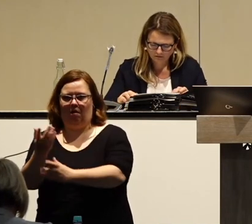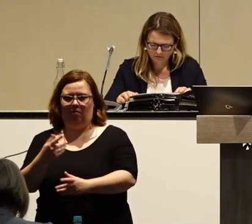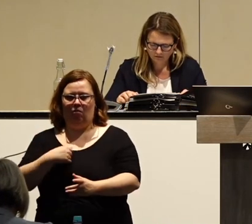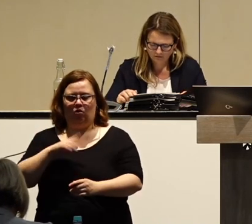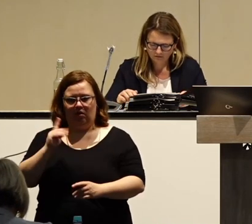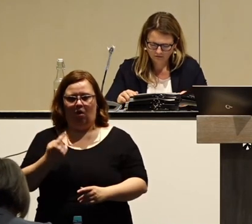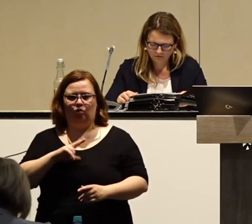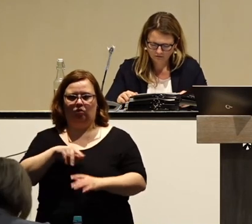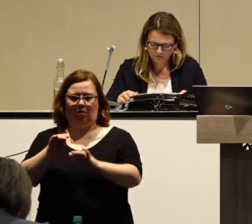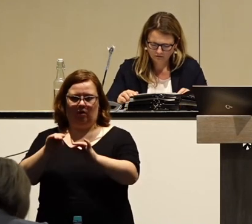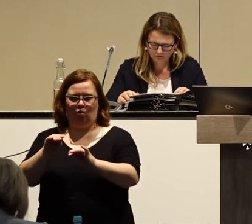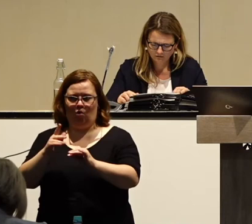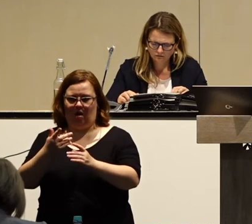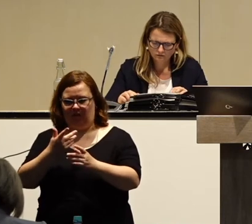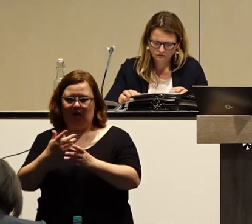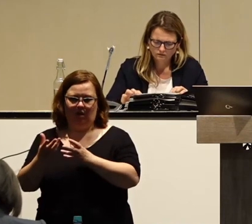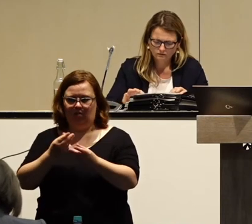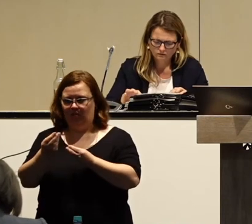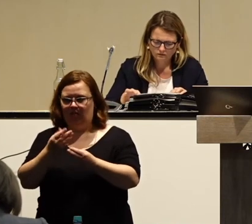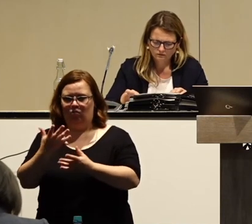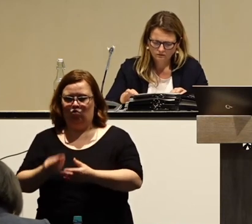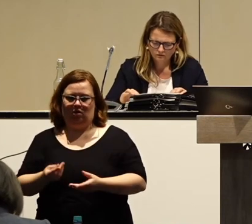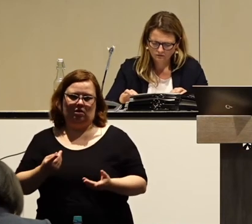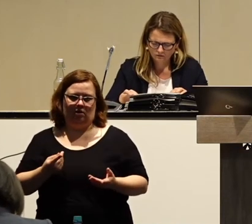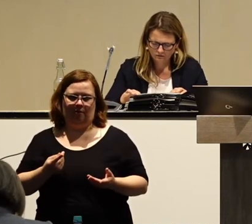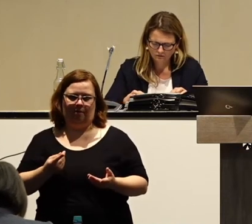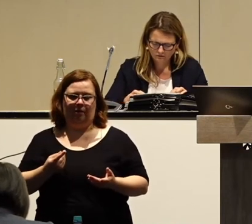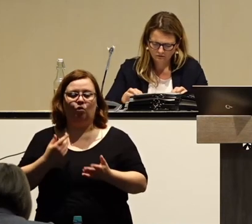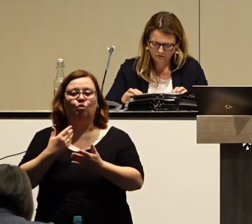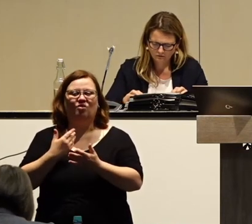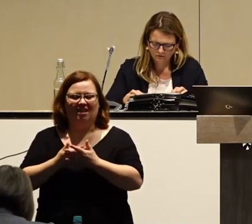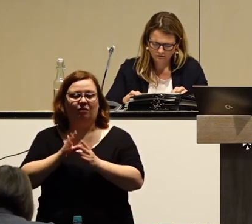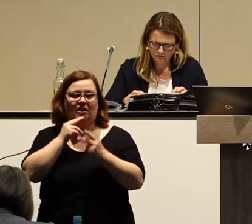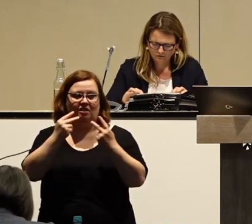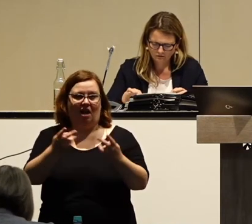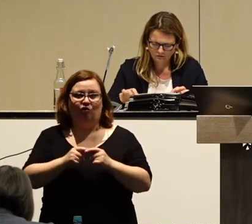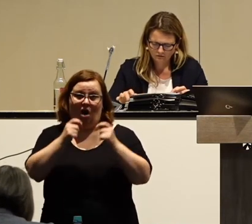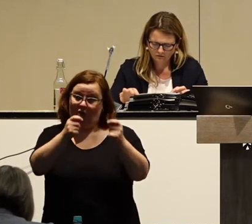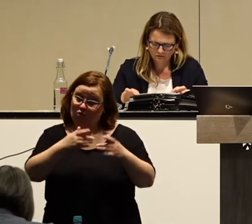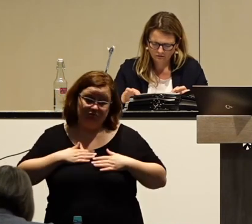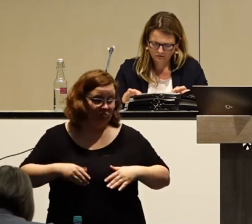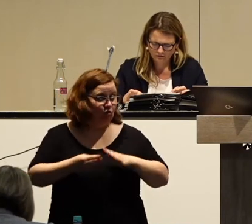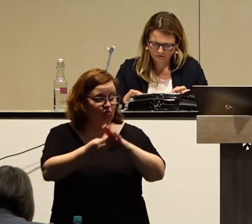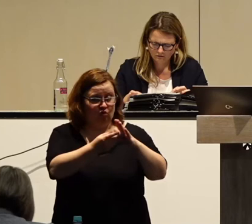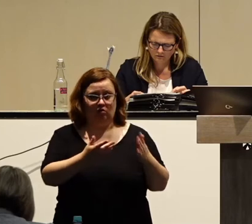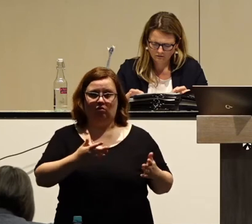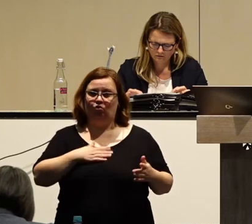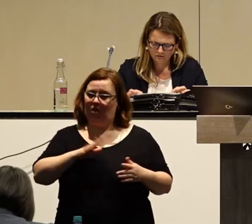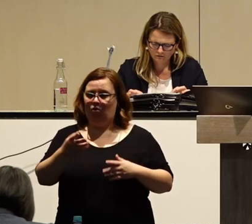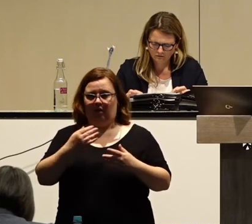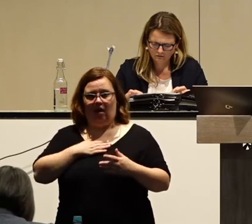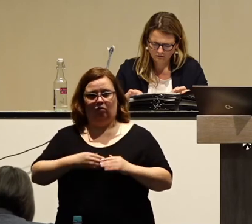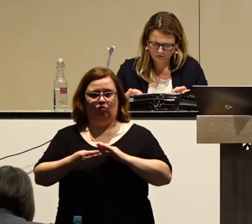von den Sozialpädagoginnen und Sozialpädagogen aufgefasst werden. Ja, vielen Dank für den Antrag. Ich unterstütze den und stehe zur